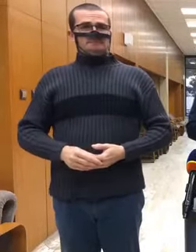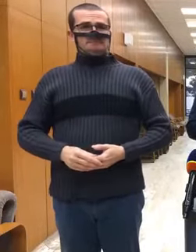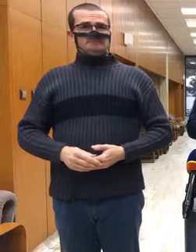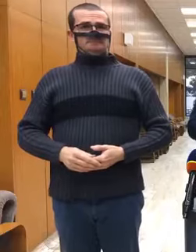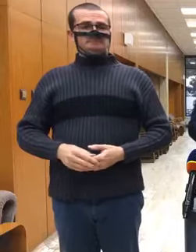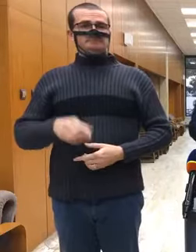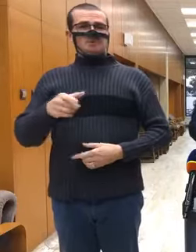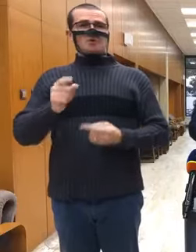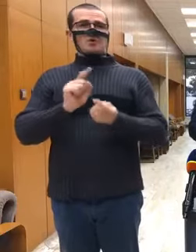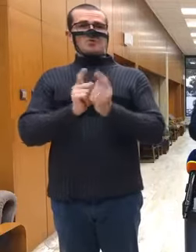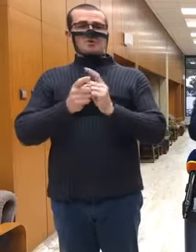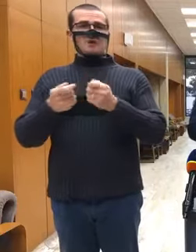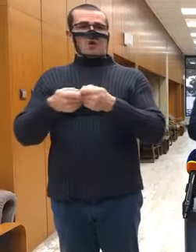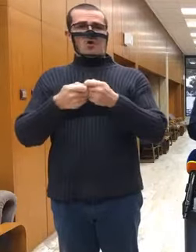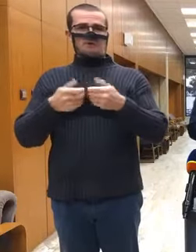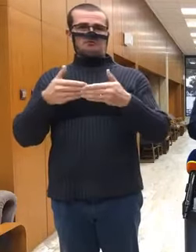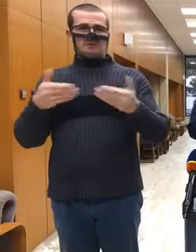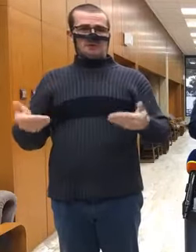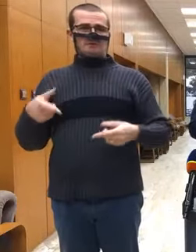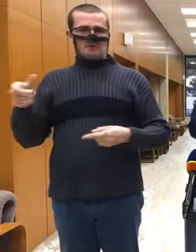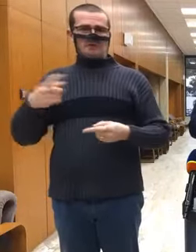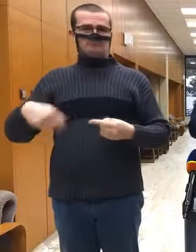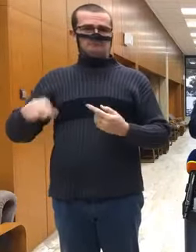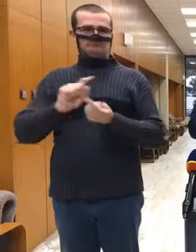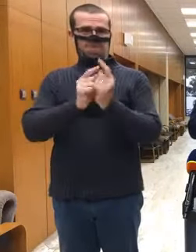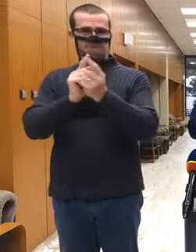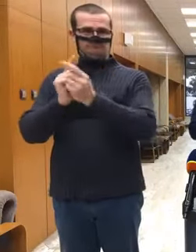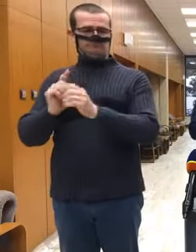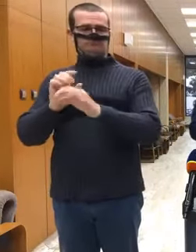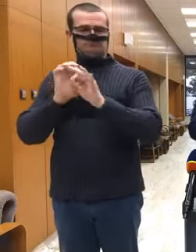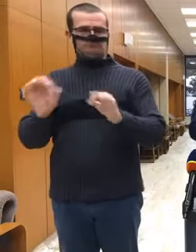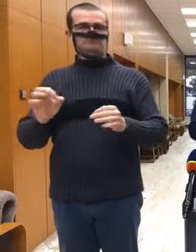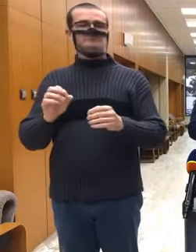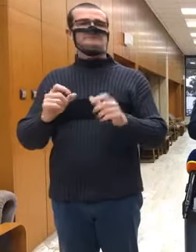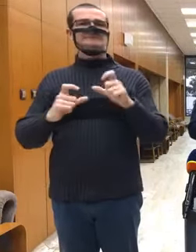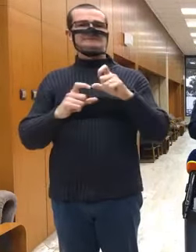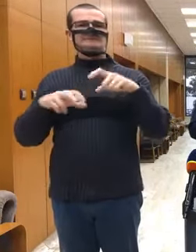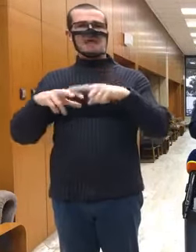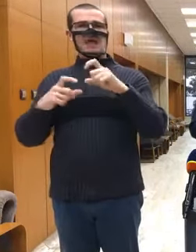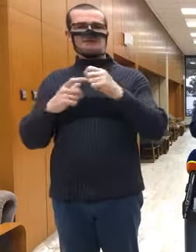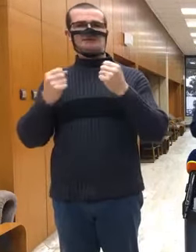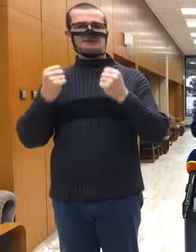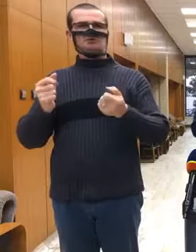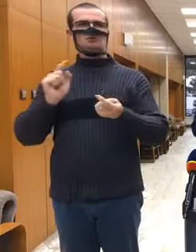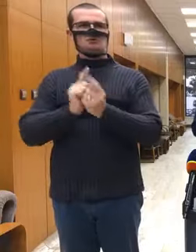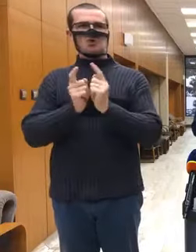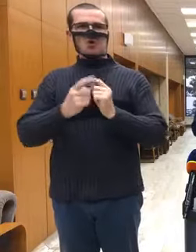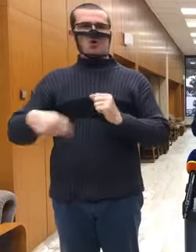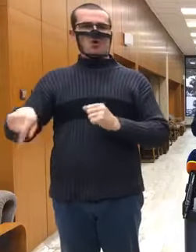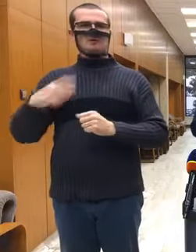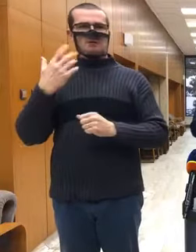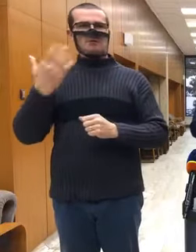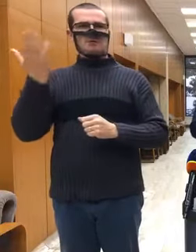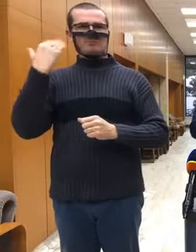Je to dohoda z koaličnej rady. SAS sa vždy drží na dohody, ktoré